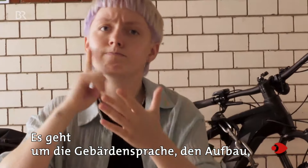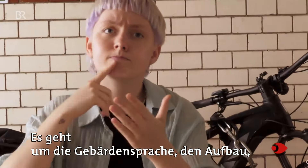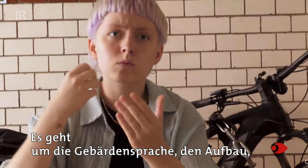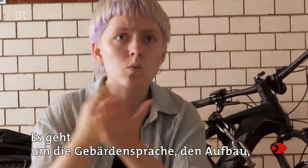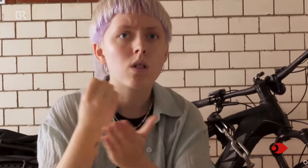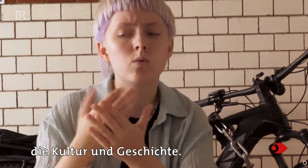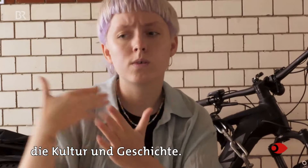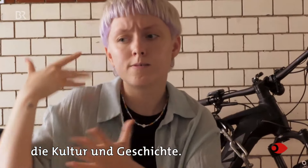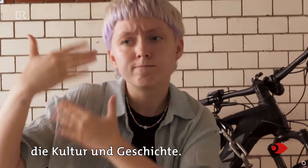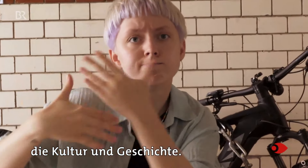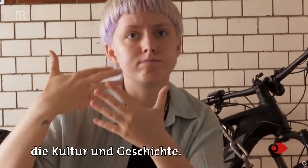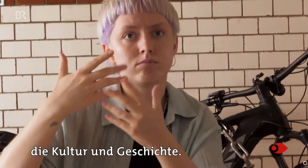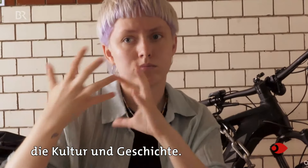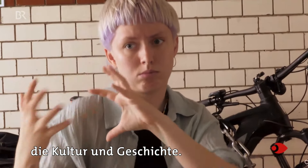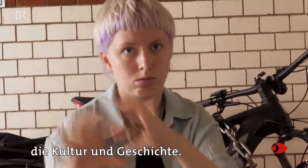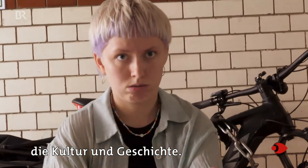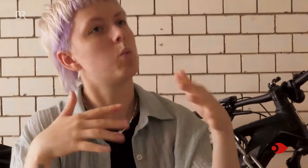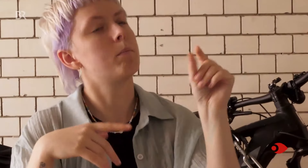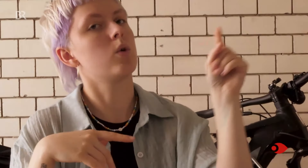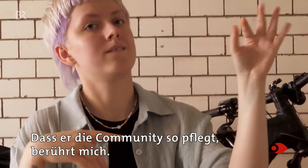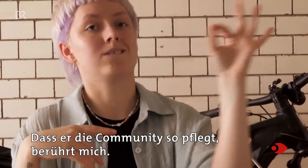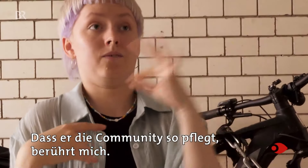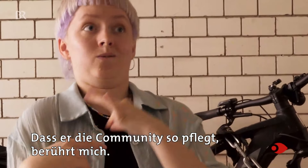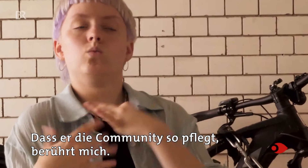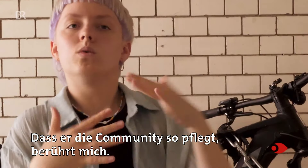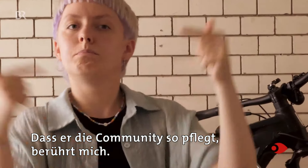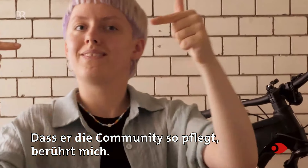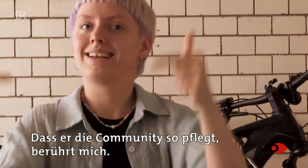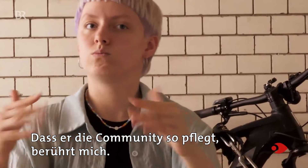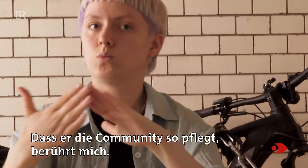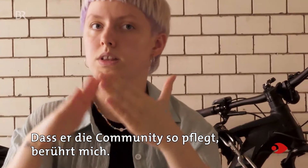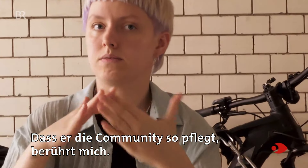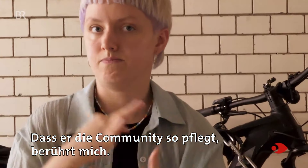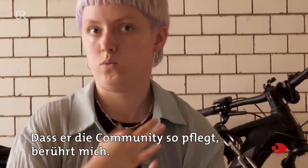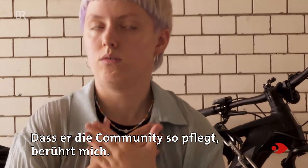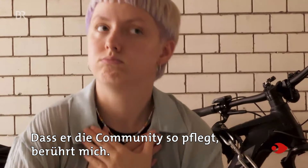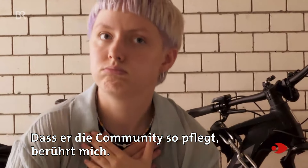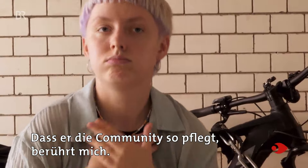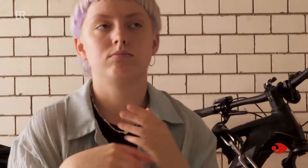den Aufbau, die Kultur und Geschichte. Dass er die Community so pflegt, berührt mich.